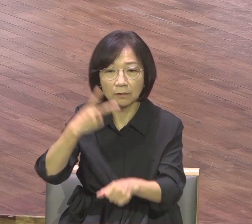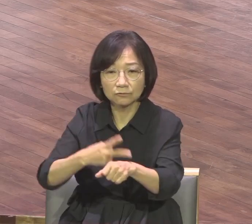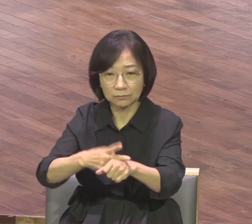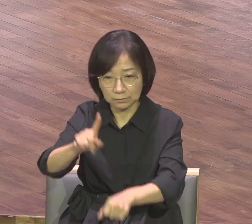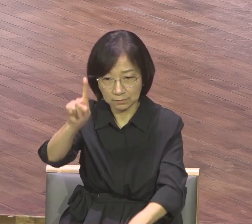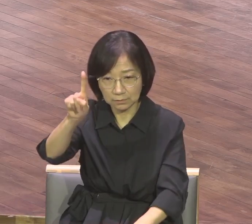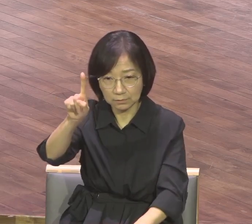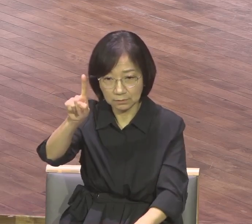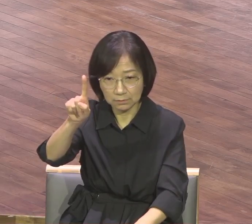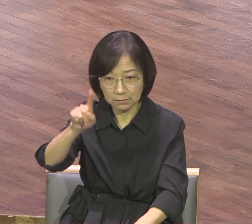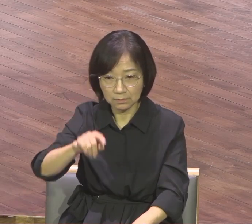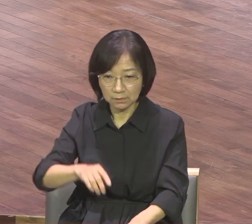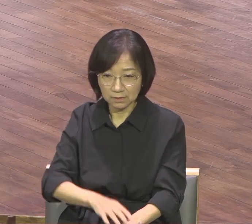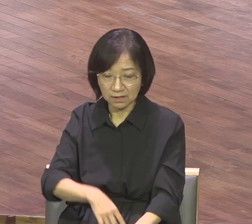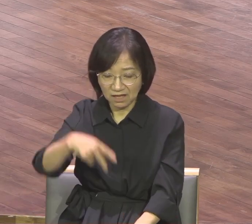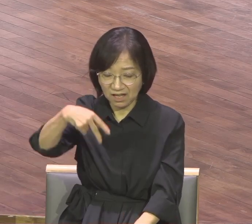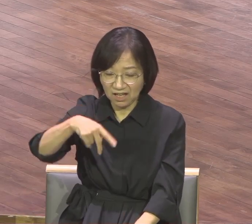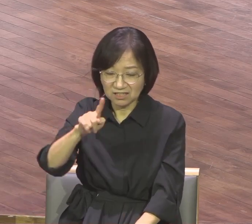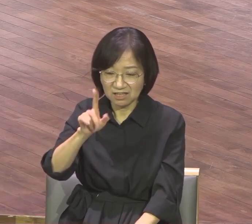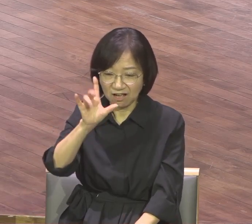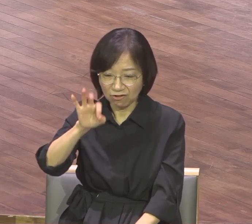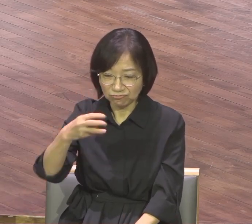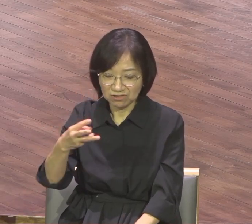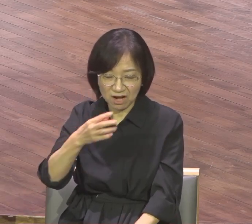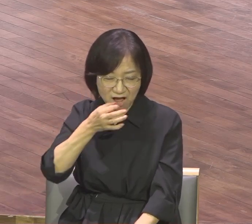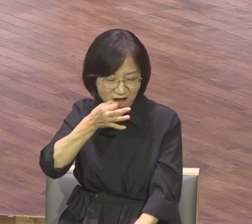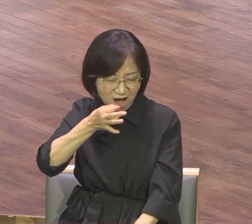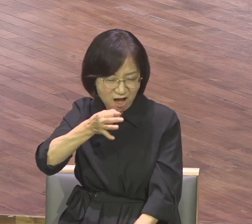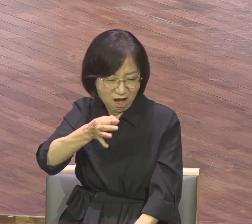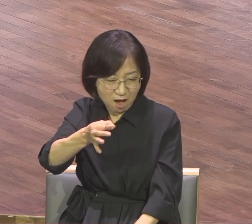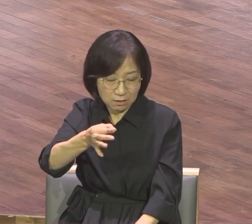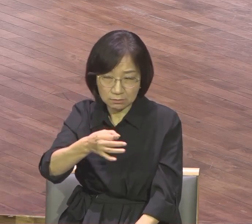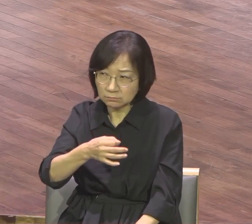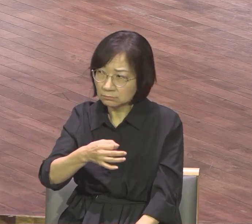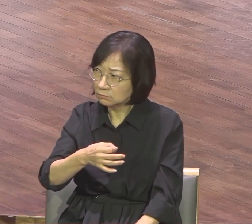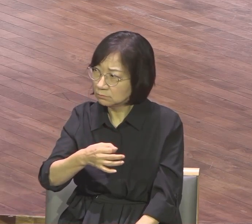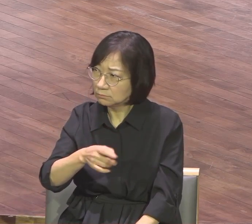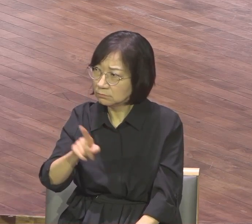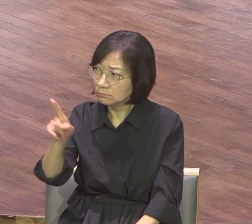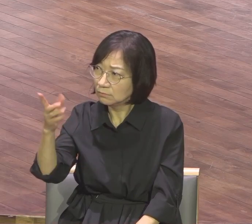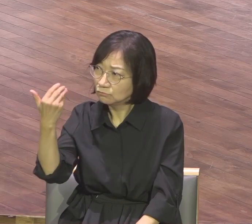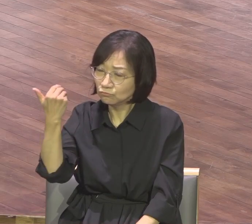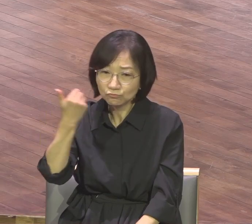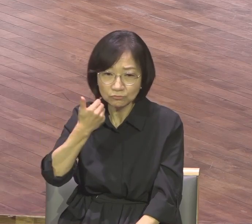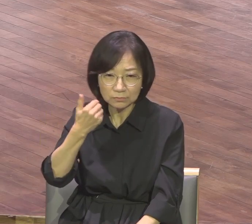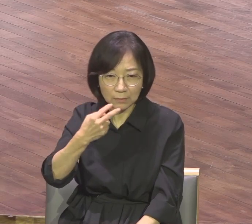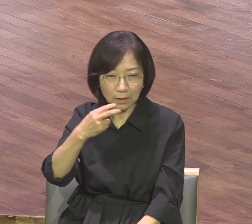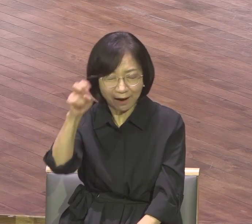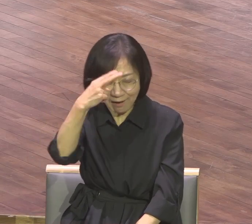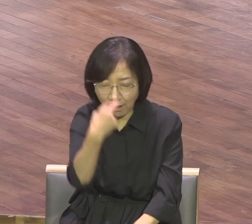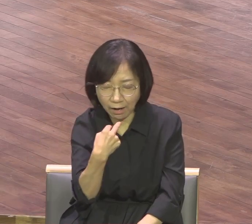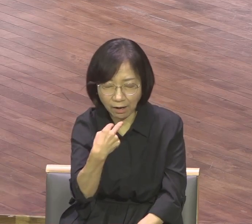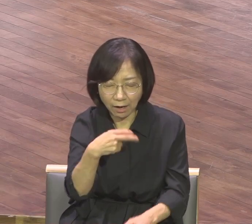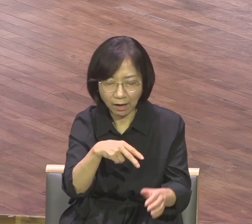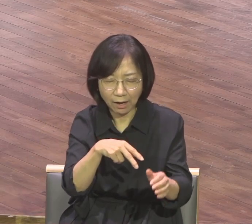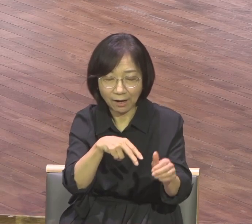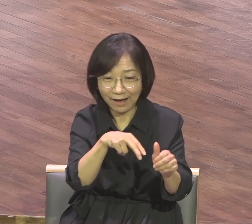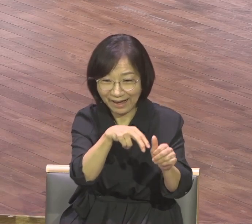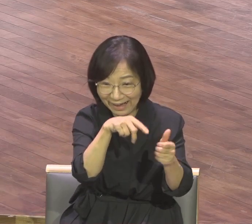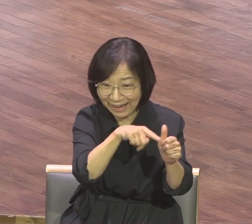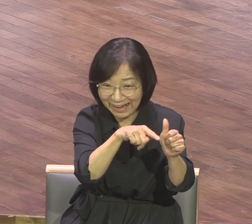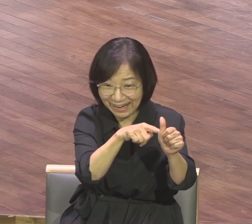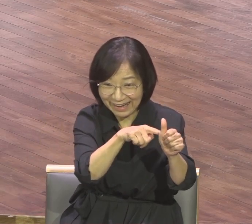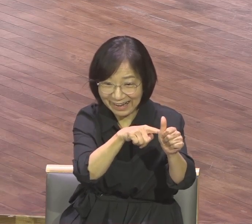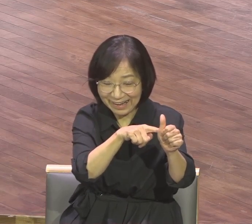이 사울아 사울아 이름 부르면서 그렇게 사명을 주셨어요. 그러니 뭐 이 천명 소명 사명. 근데 아무도 몰라.